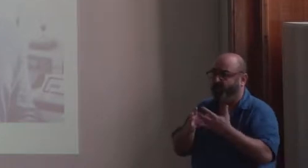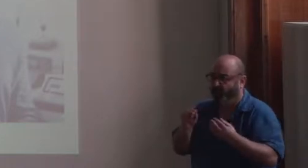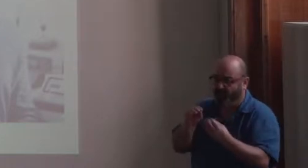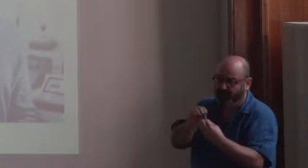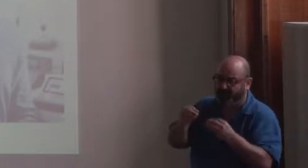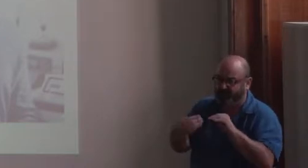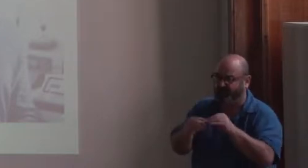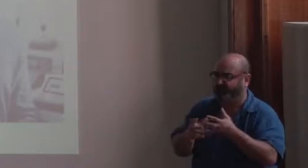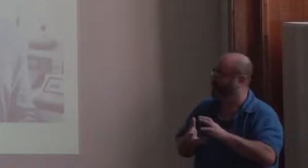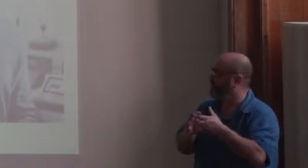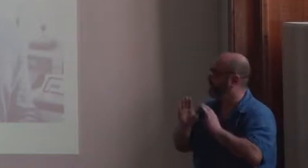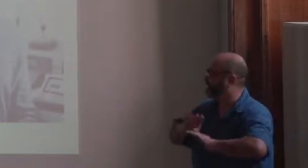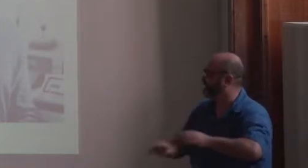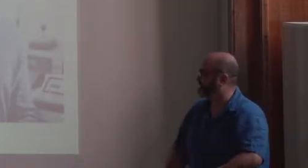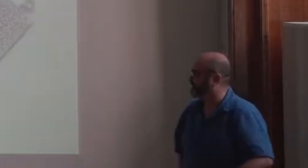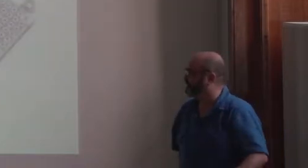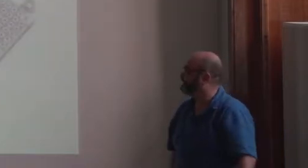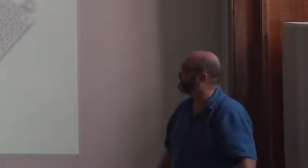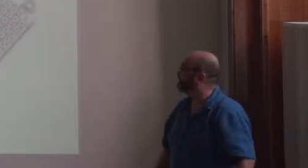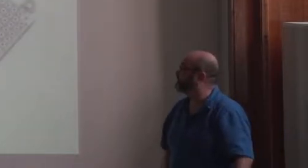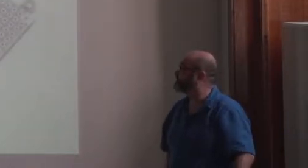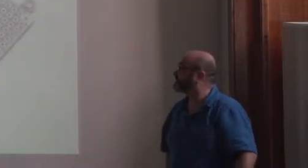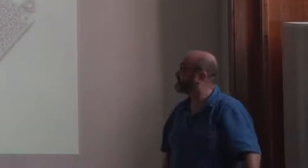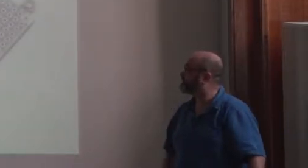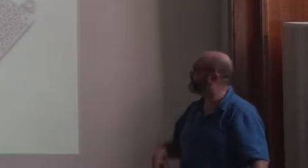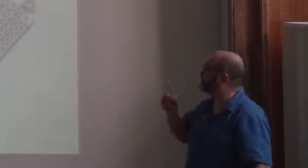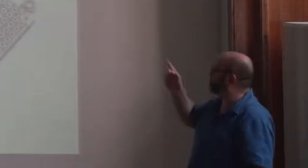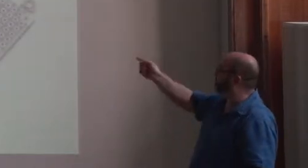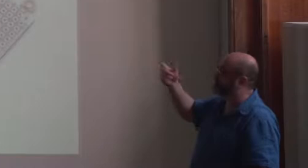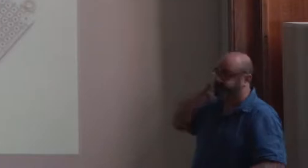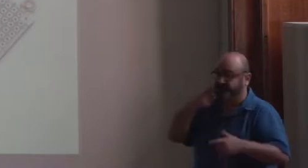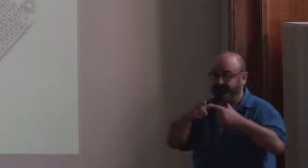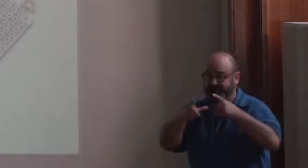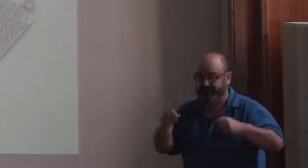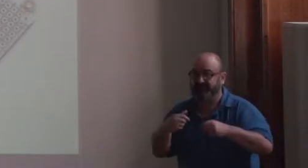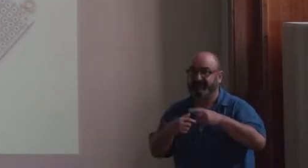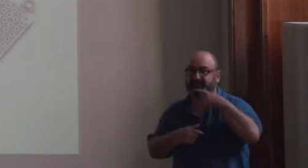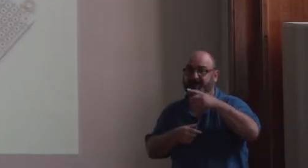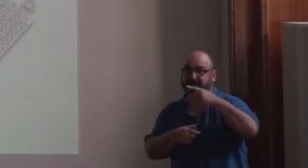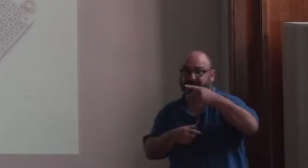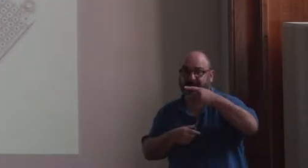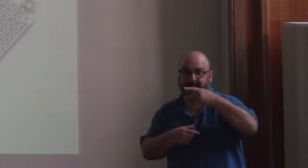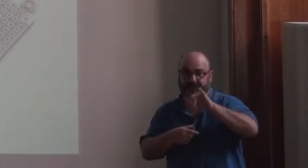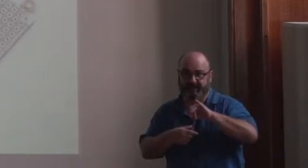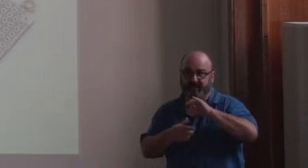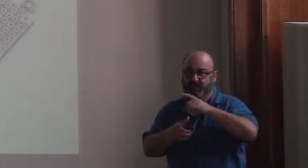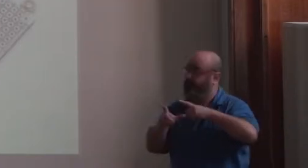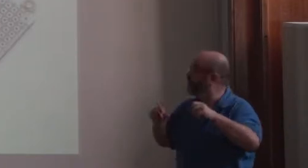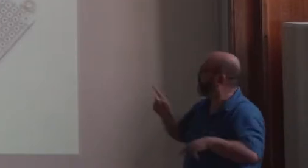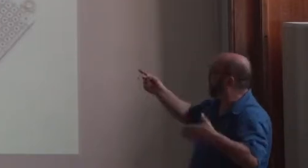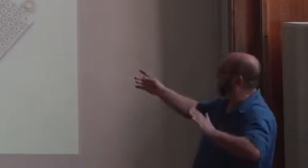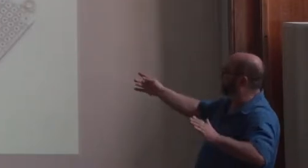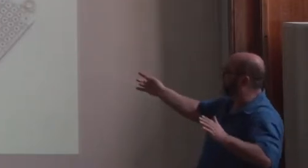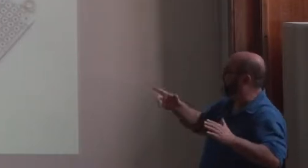supplémentaires. C'est assez frustrant. Ça, c'est la carte PyBoard, donc la